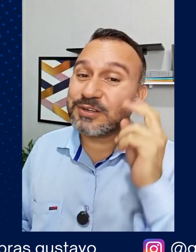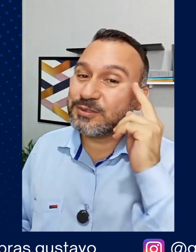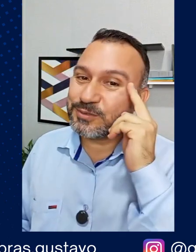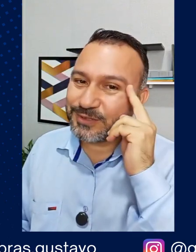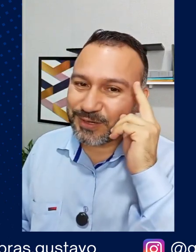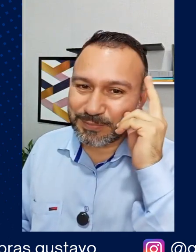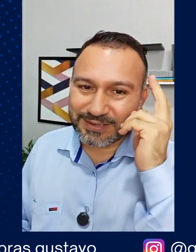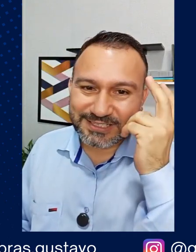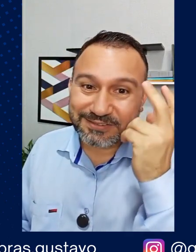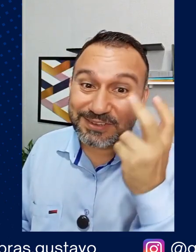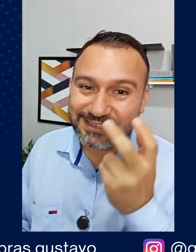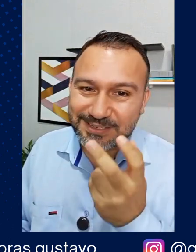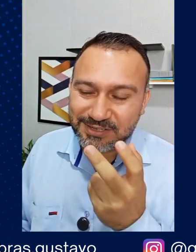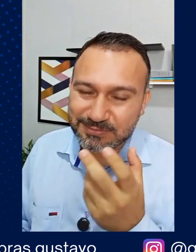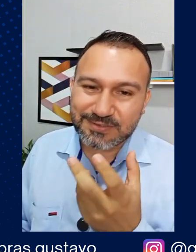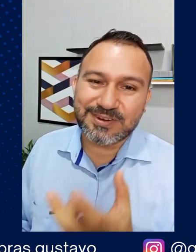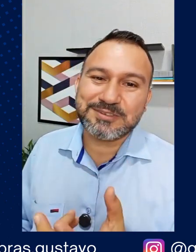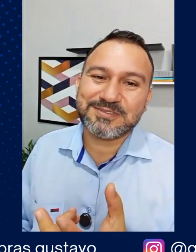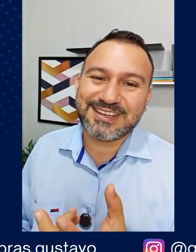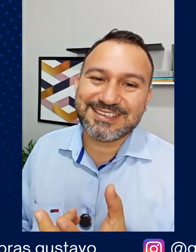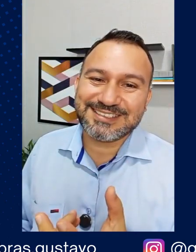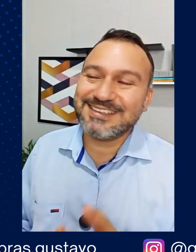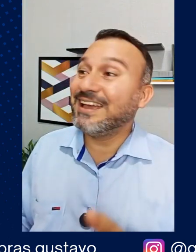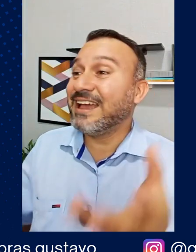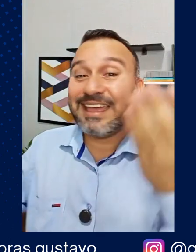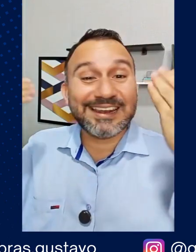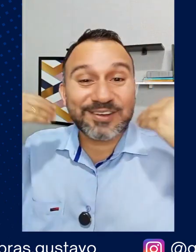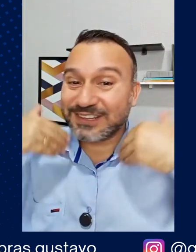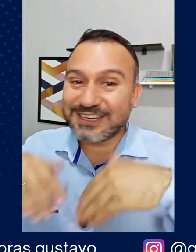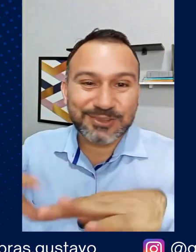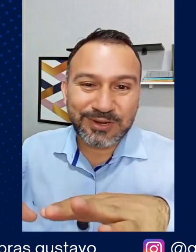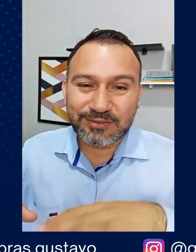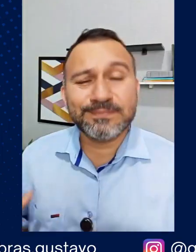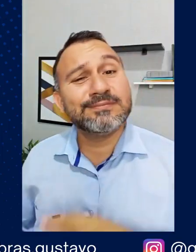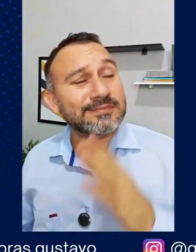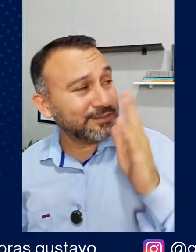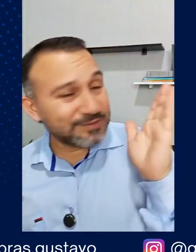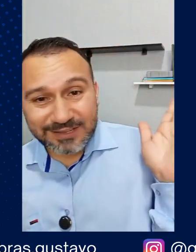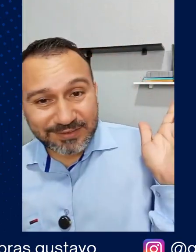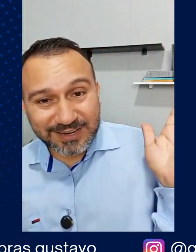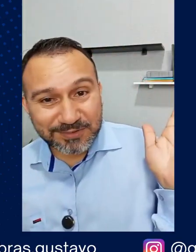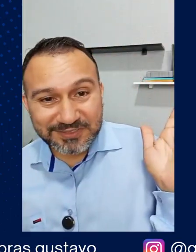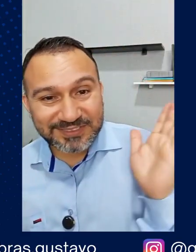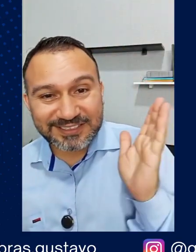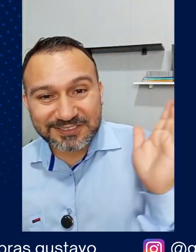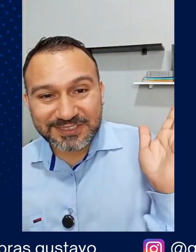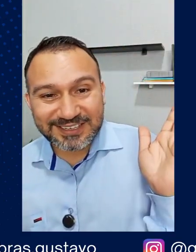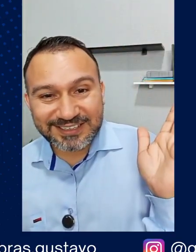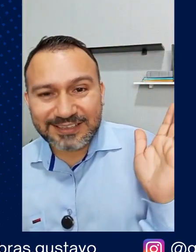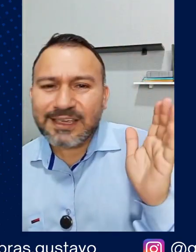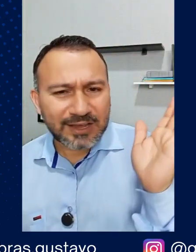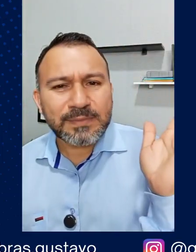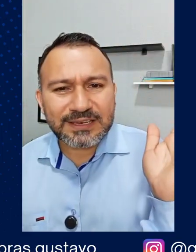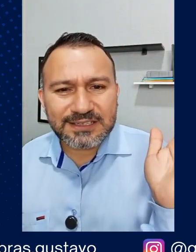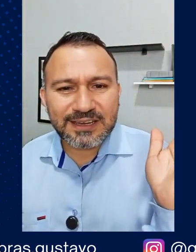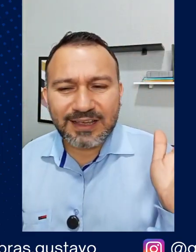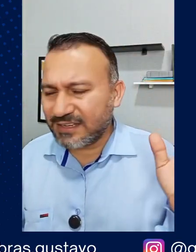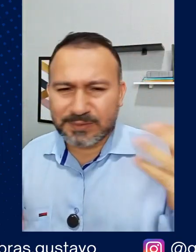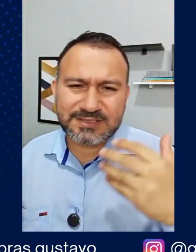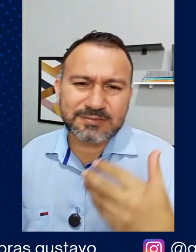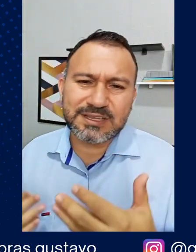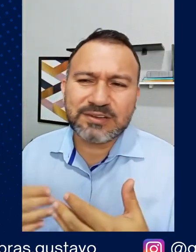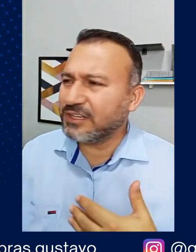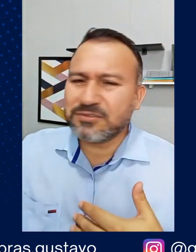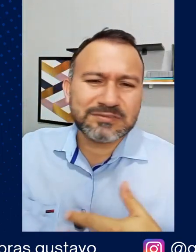aí, quando eu aprendi a ver a Libras de uma forma diferente, ela agora tá natural. Gustavinho acabou de vir aqui e realmente